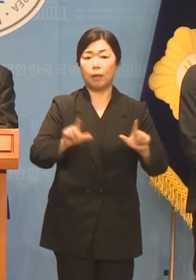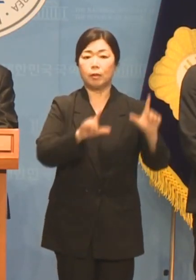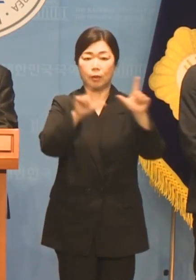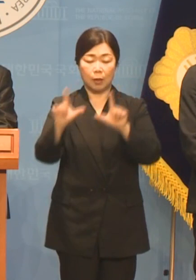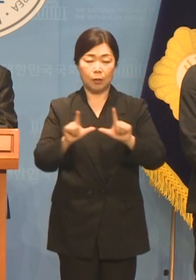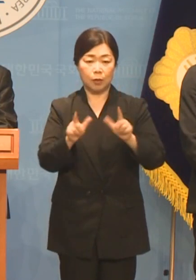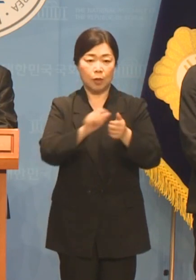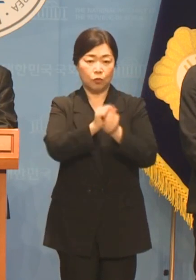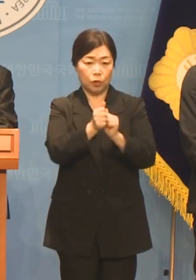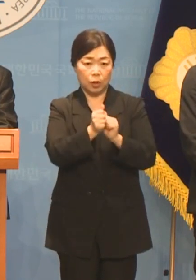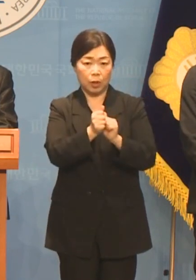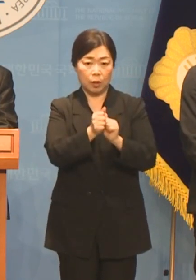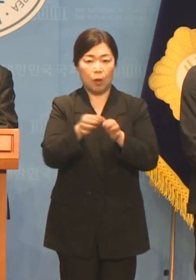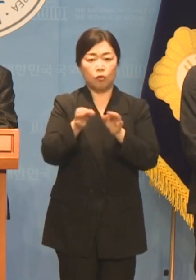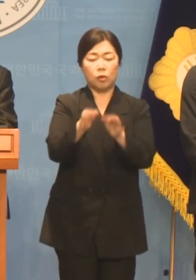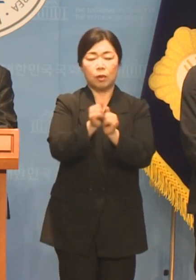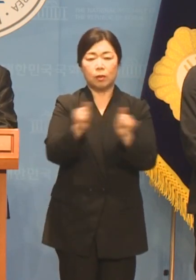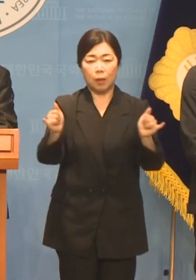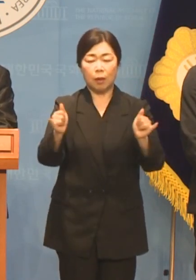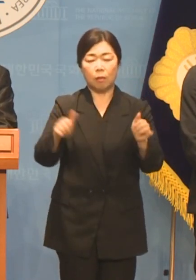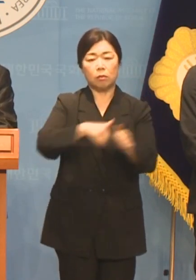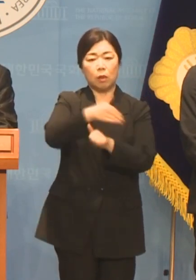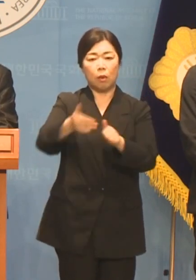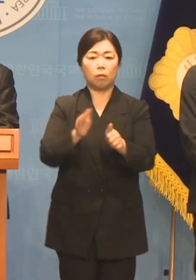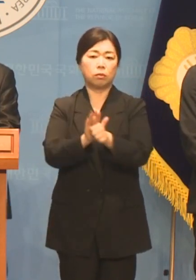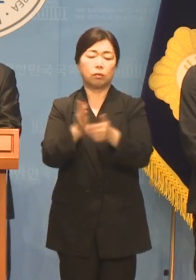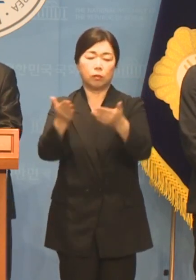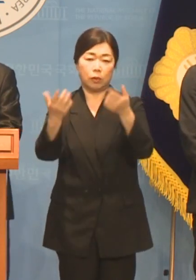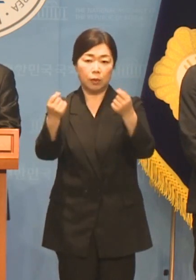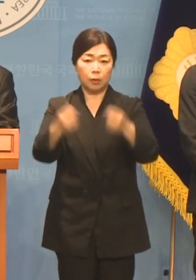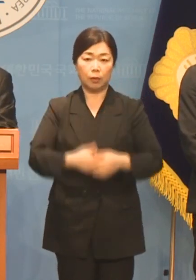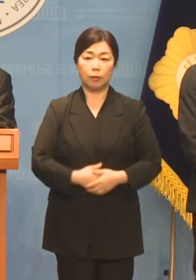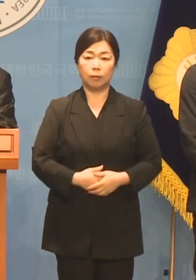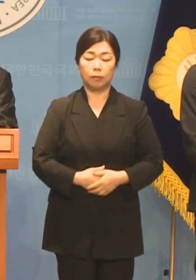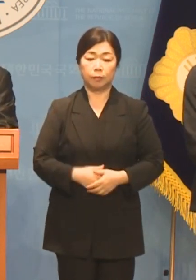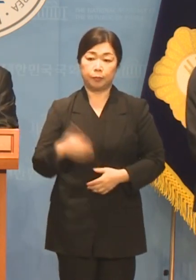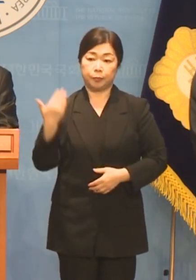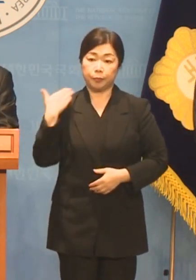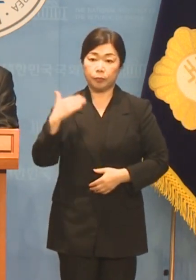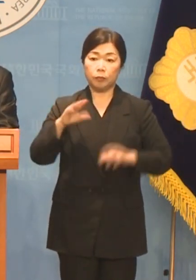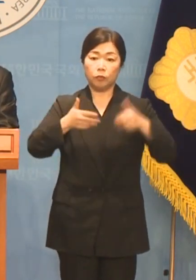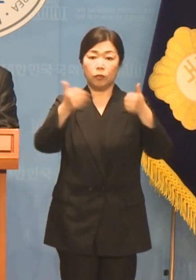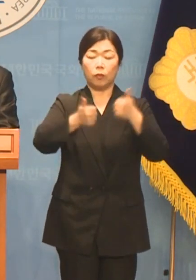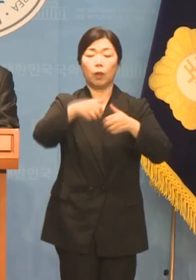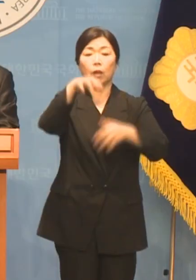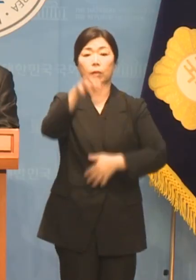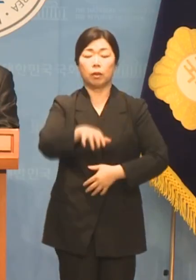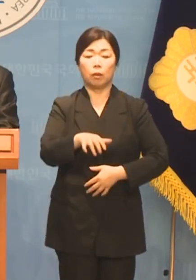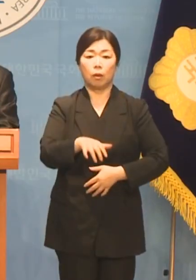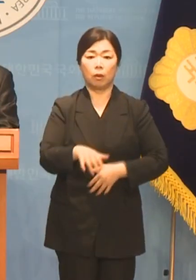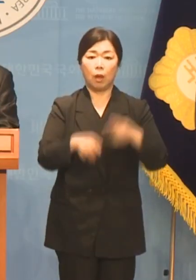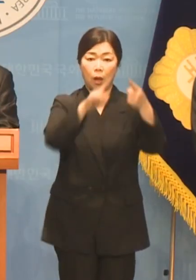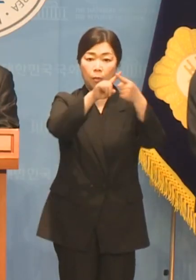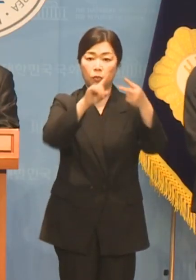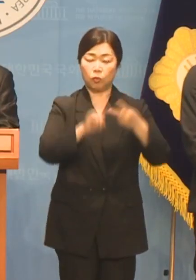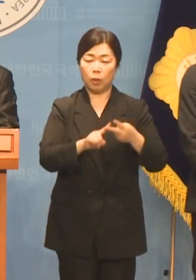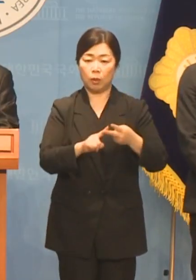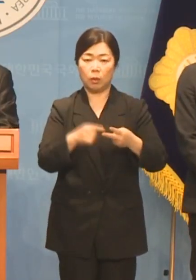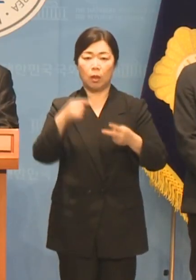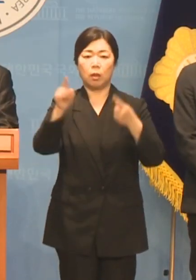발전의 마중물이 될 것입니다. 저는 최근 국회 앞에서 두 번 격렬한 1인 시위를